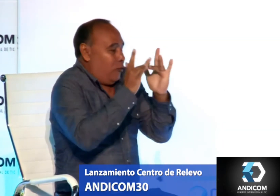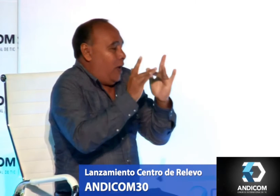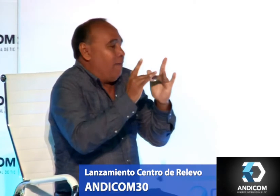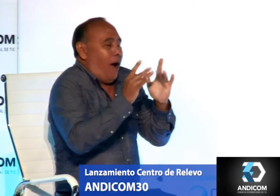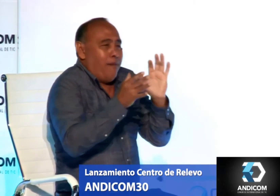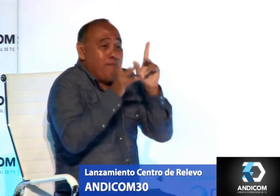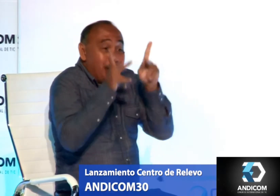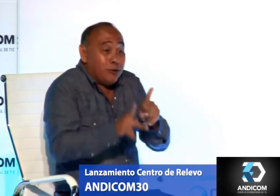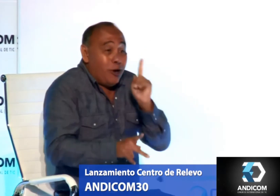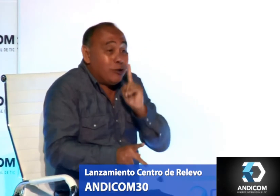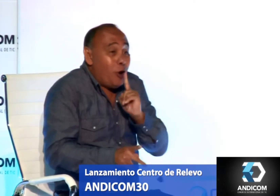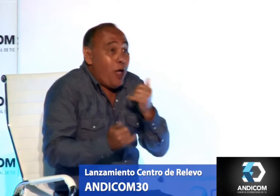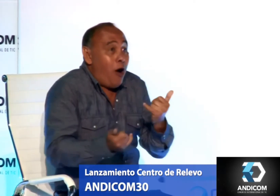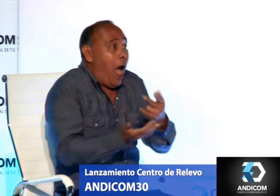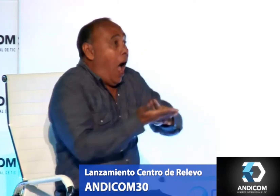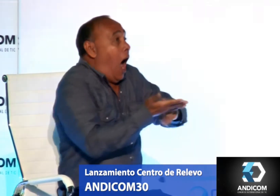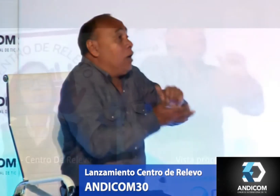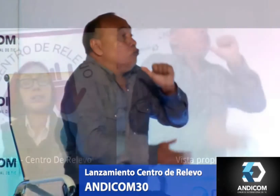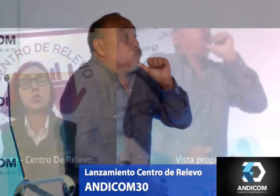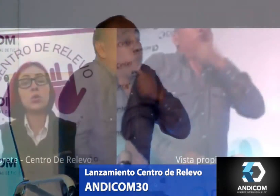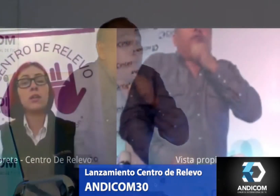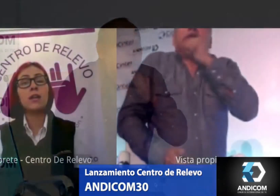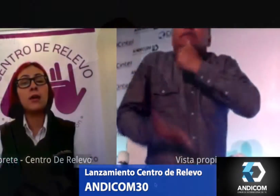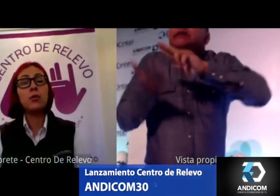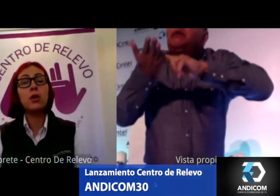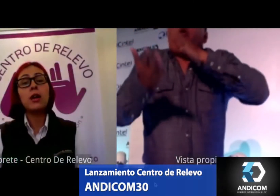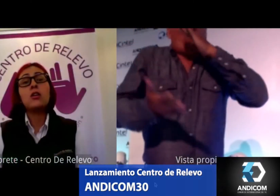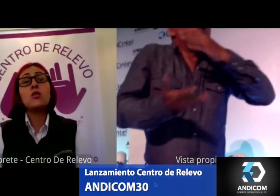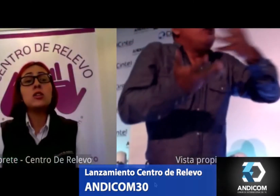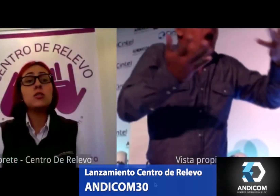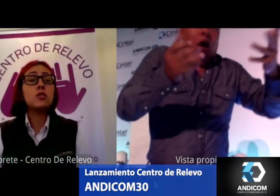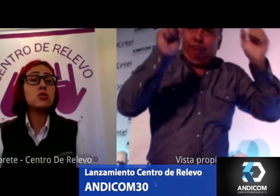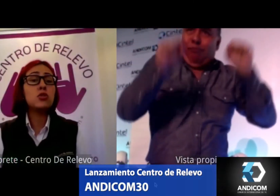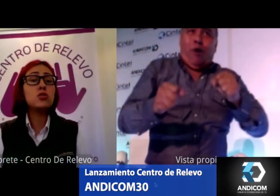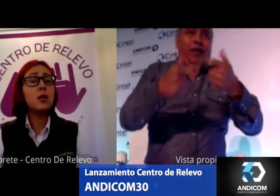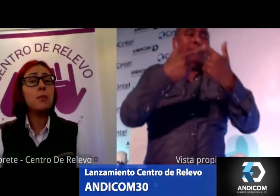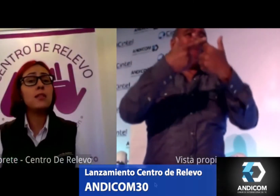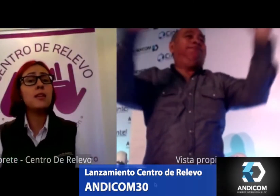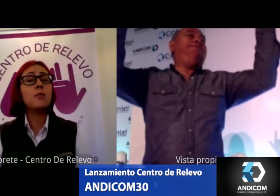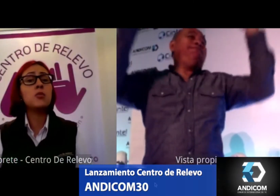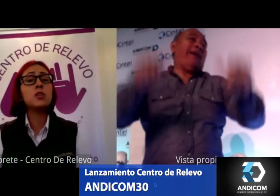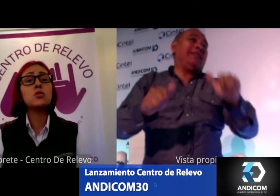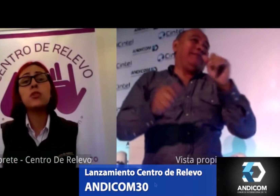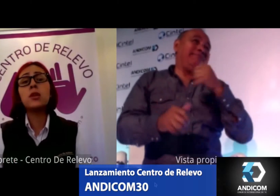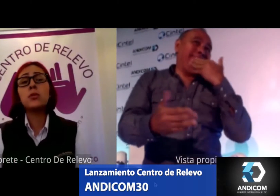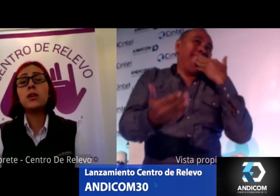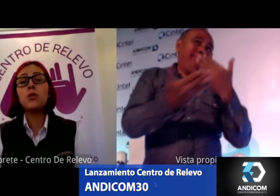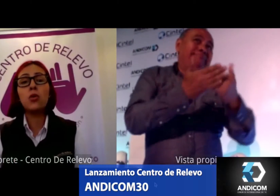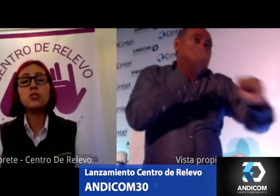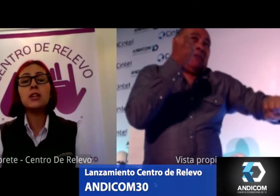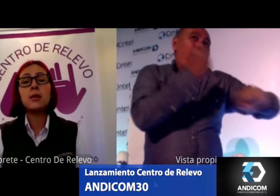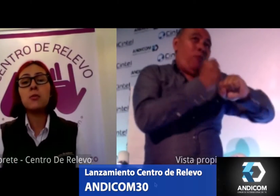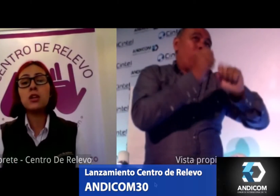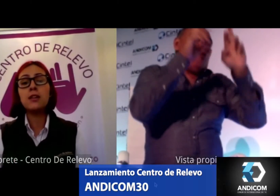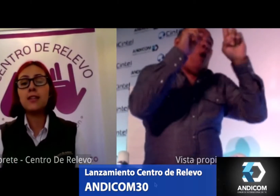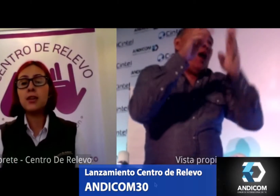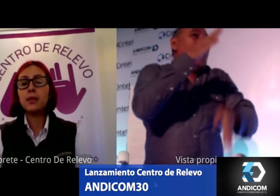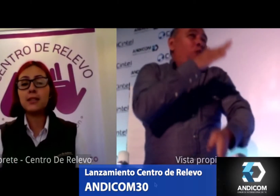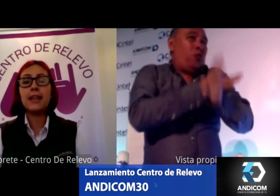utilizarlo, y eso ha sido por el proyecto del centro de relevo. Los sordos siempre teníamos que sufrir porque no conseguíamos el intérprete,